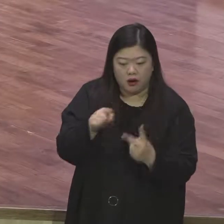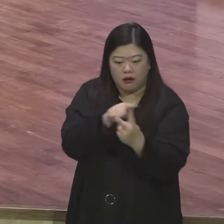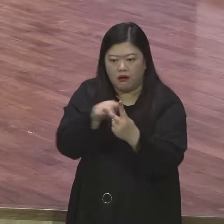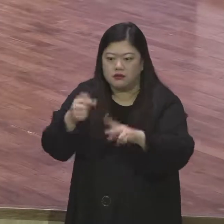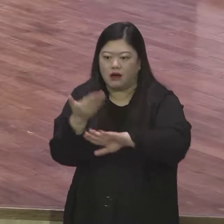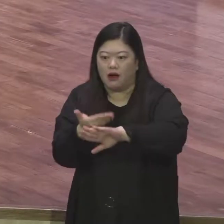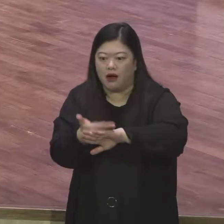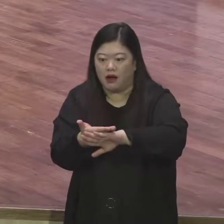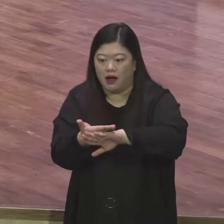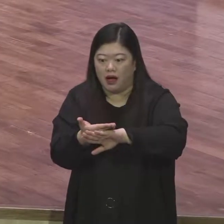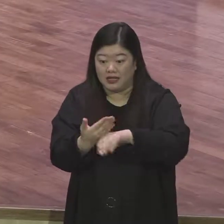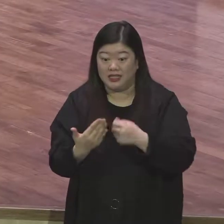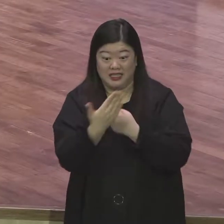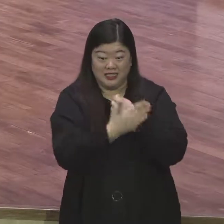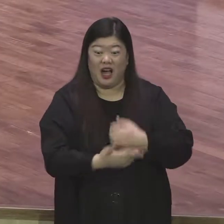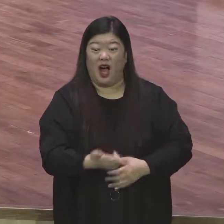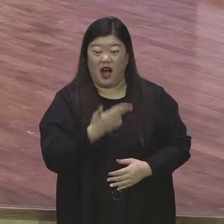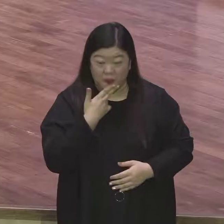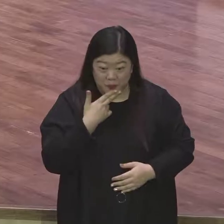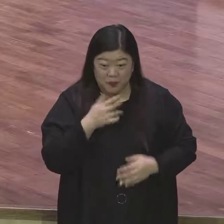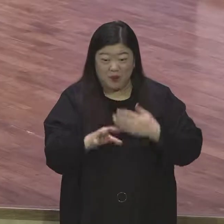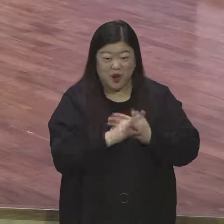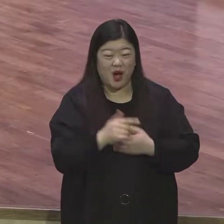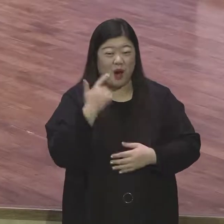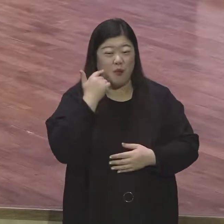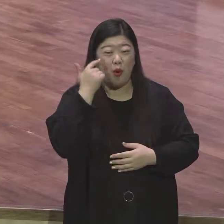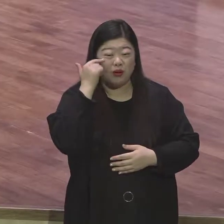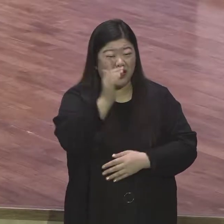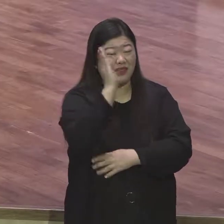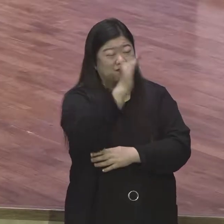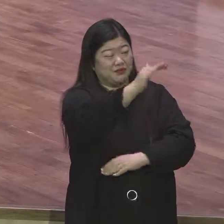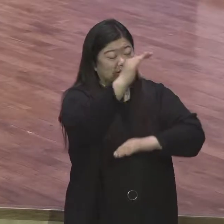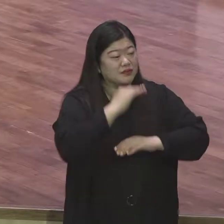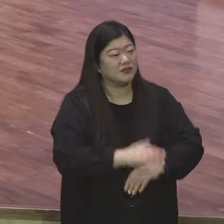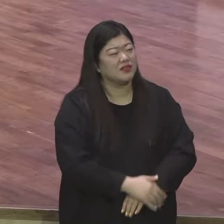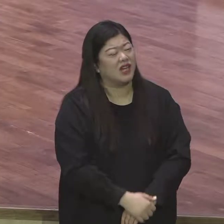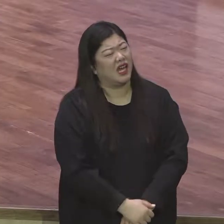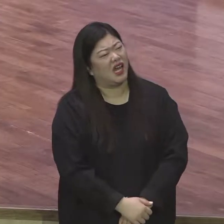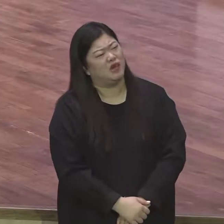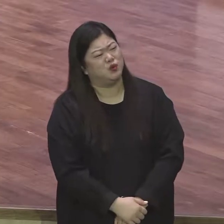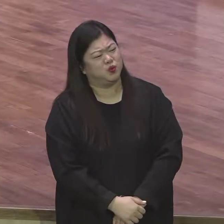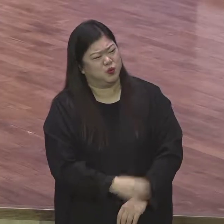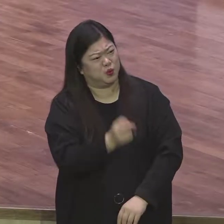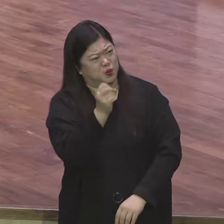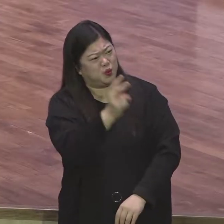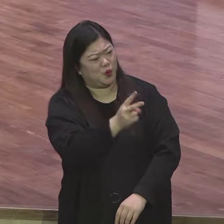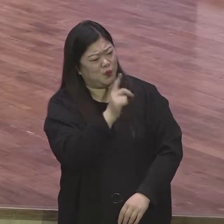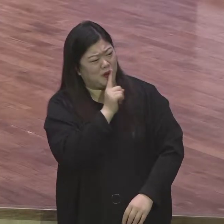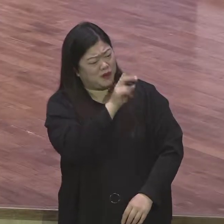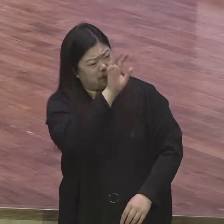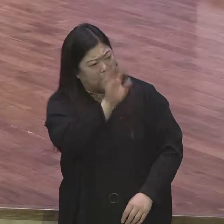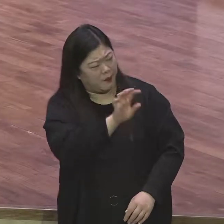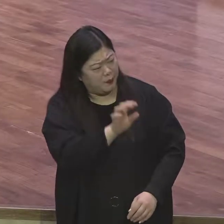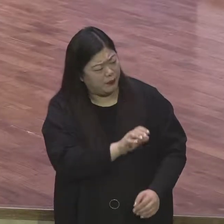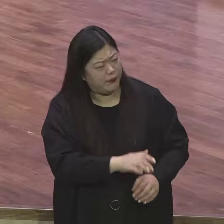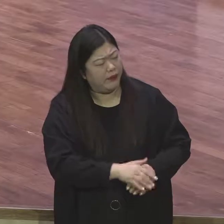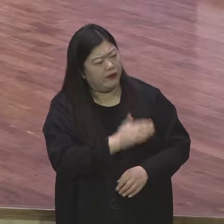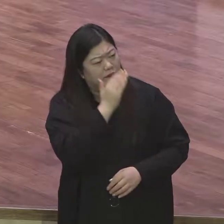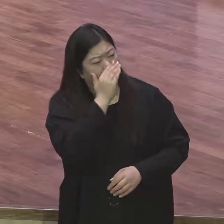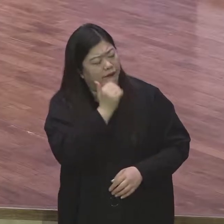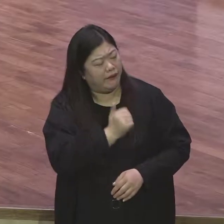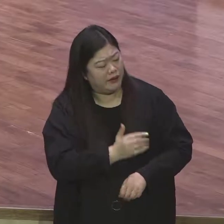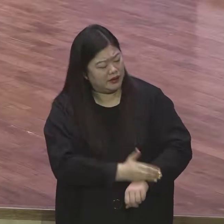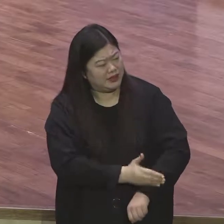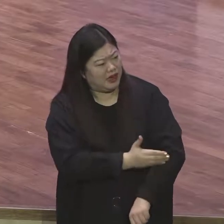않은 사람은 무슨 목사가 말을 하면 사람의 말로 들어. 은혜 받은 사람은 어떻게 듣냐?